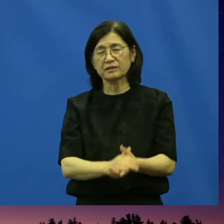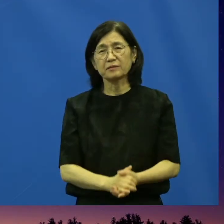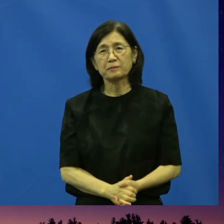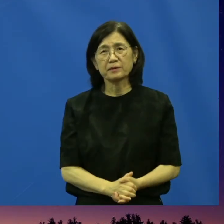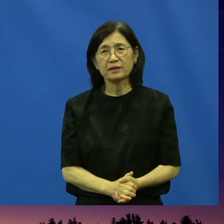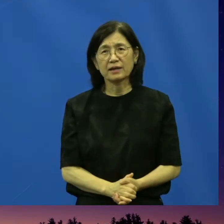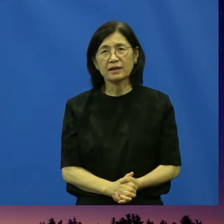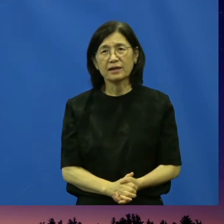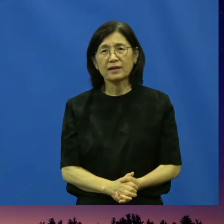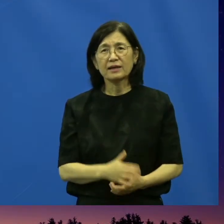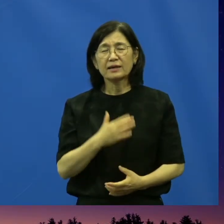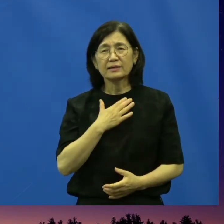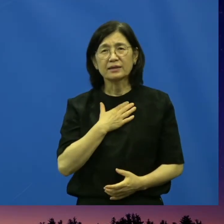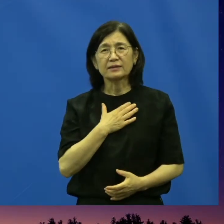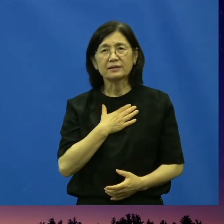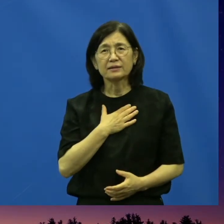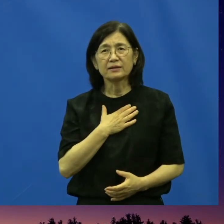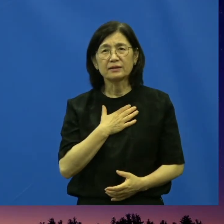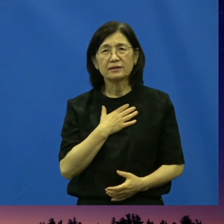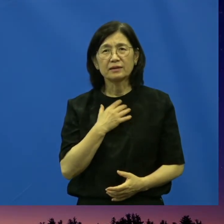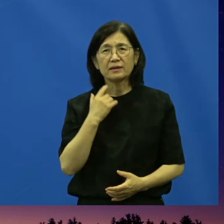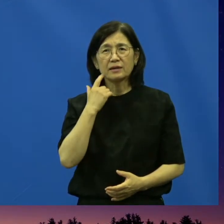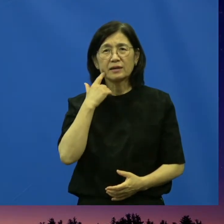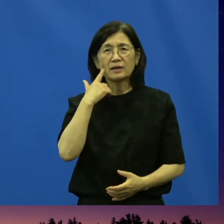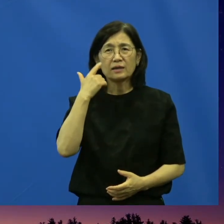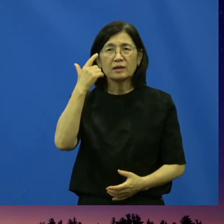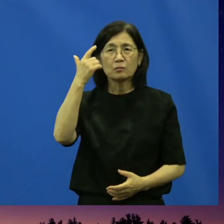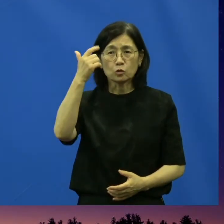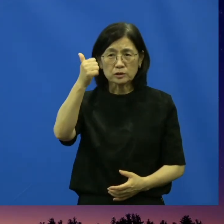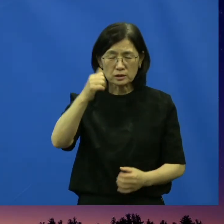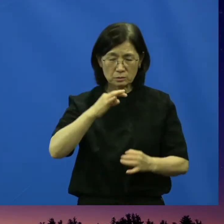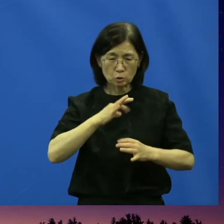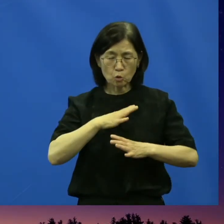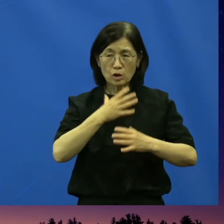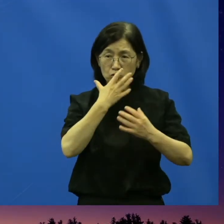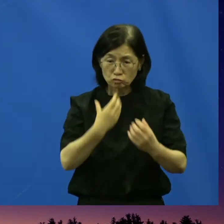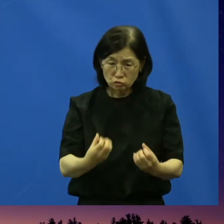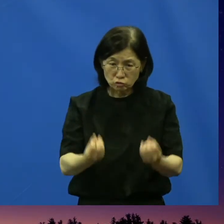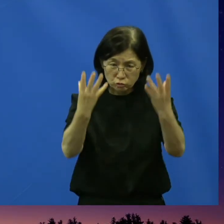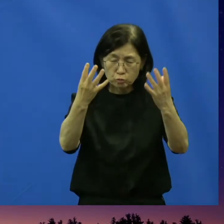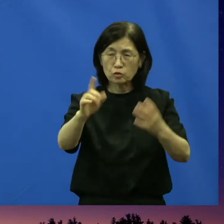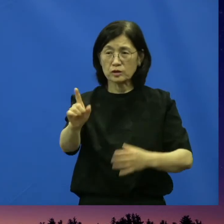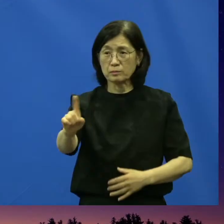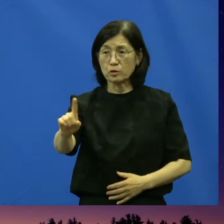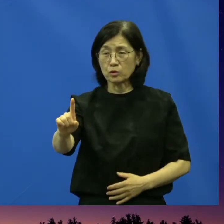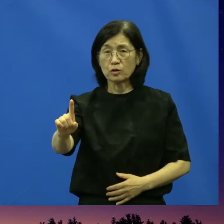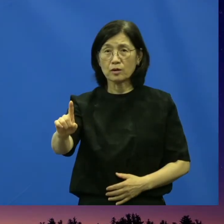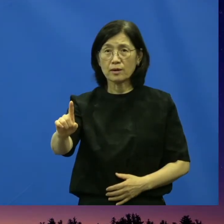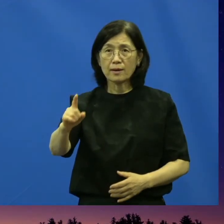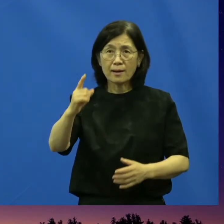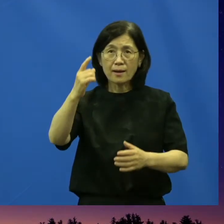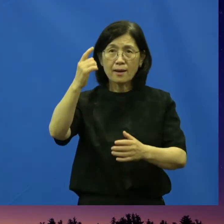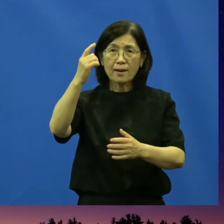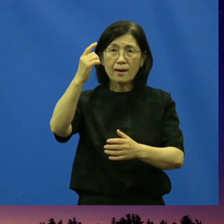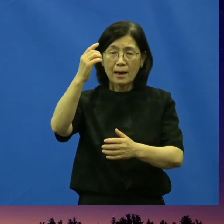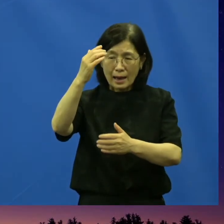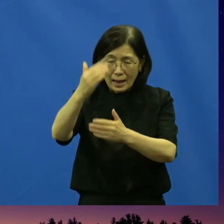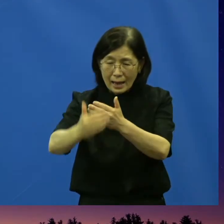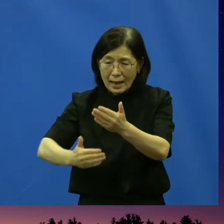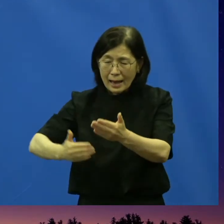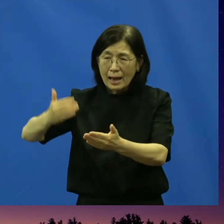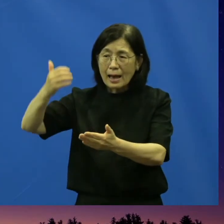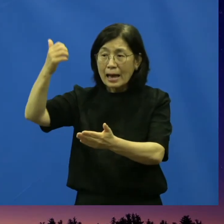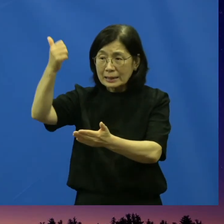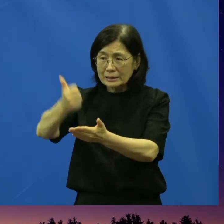여러분, 저는 이 우리 기독교의 놀라운 축복 중에 하나가 뭐냐면 하나님의 신분이 우리를 향하여 너는